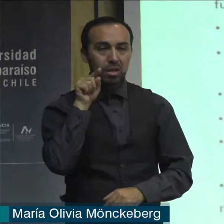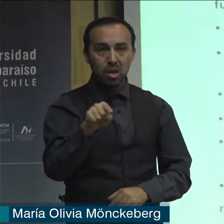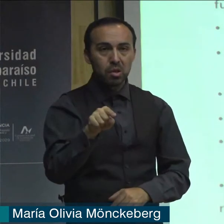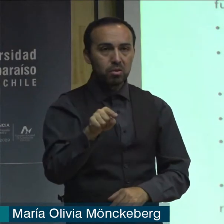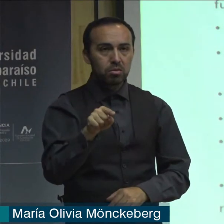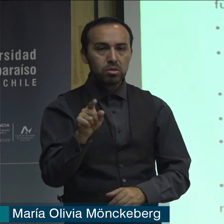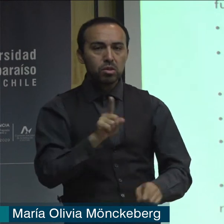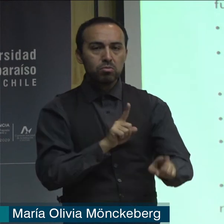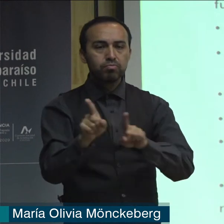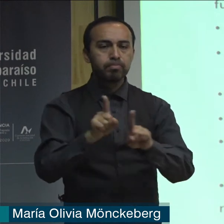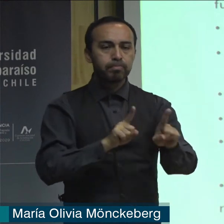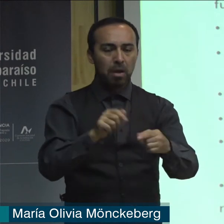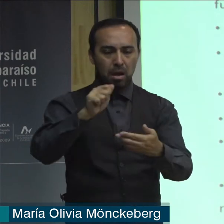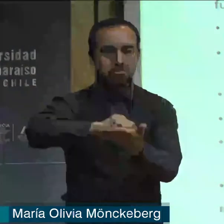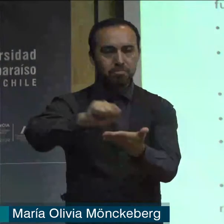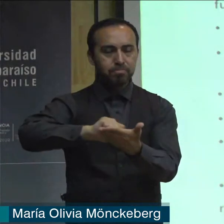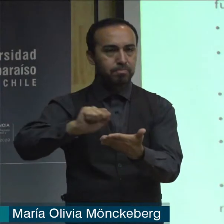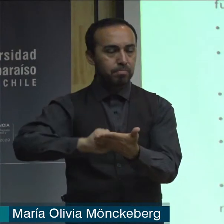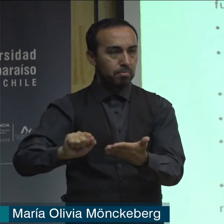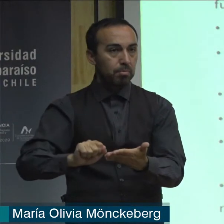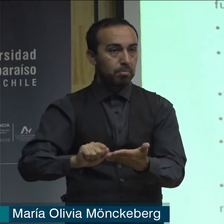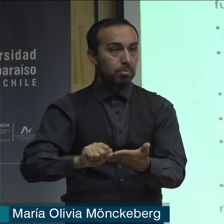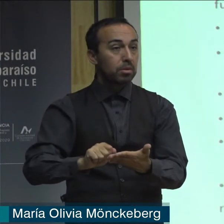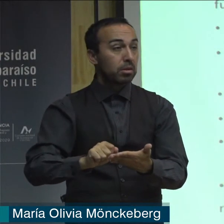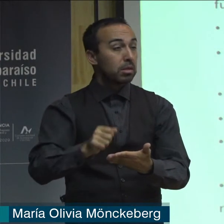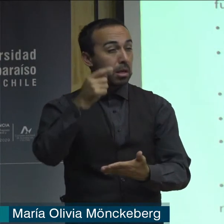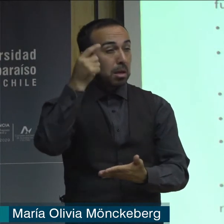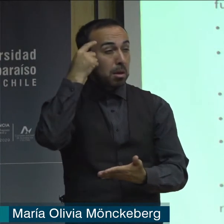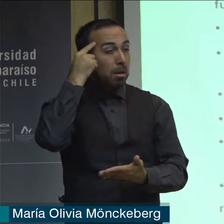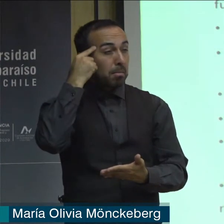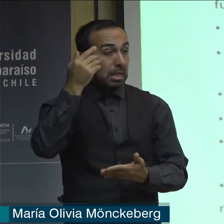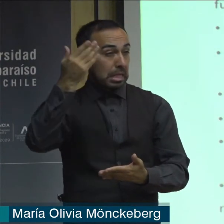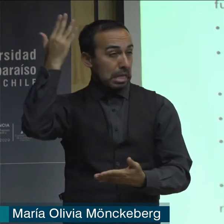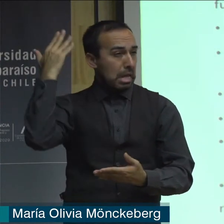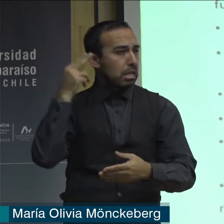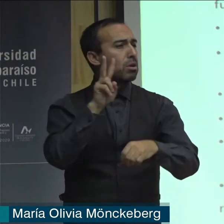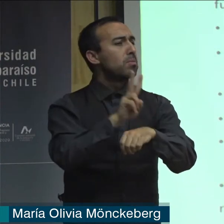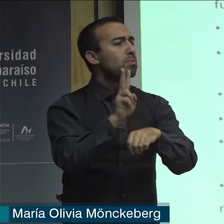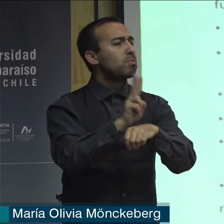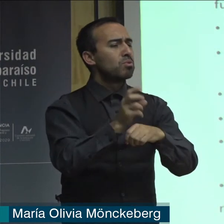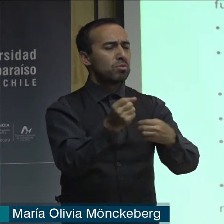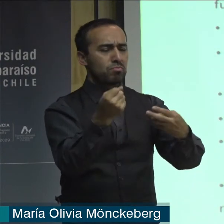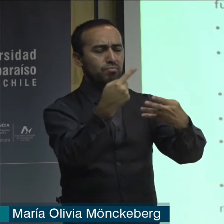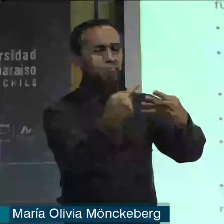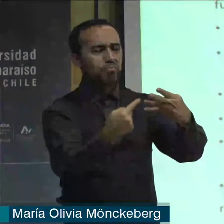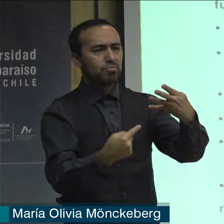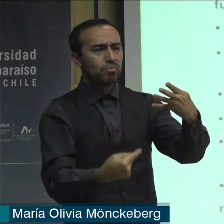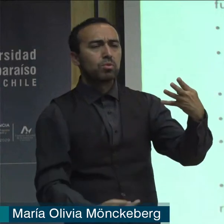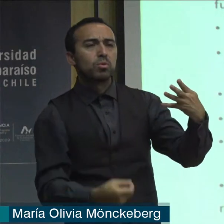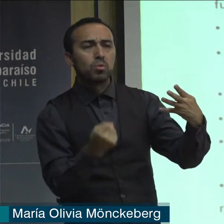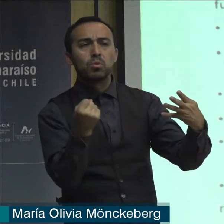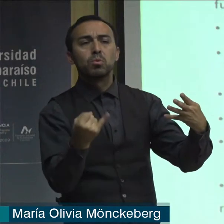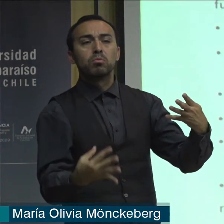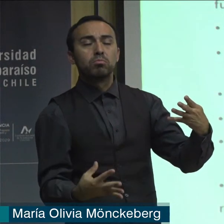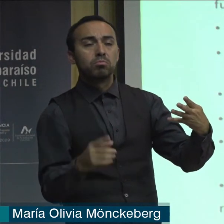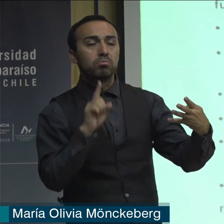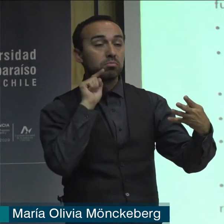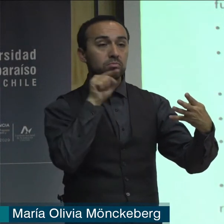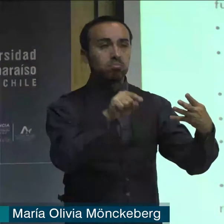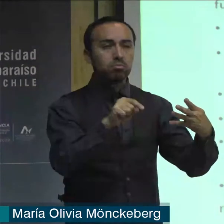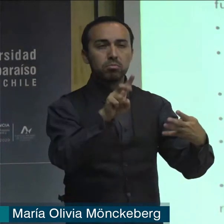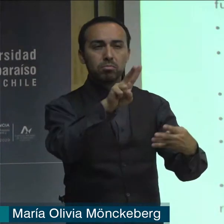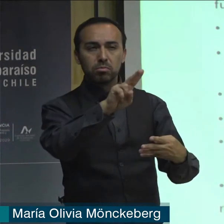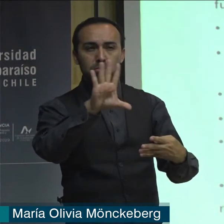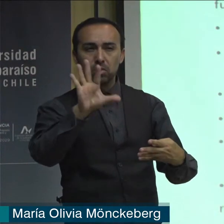se calcula que los académicos no hay estadística exacta pero disminuyeron en promedio en alrededor de un